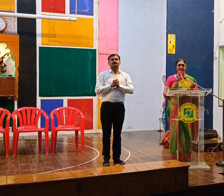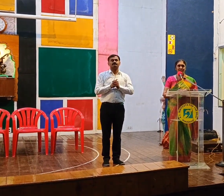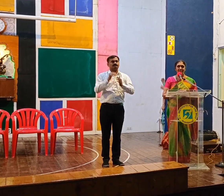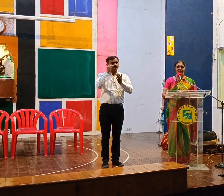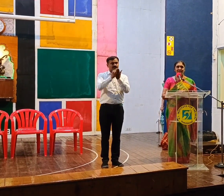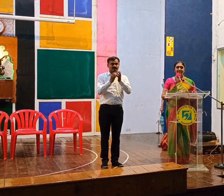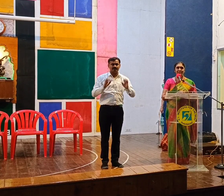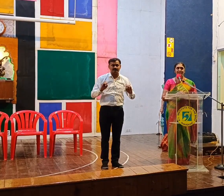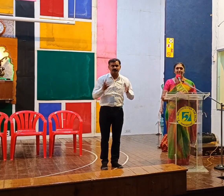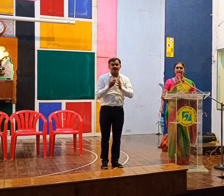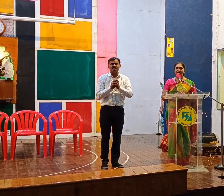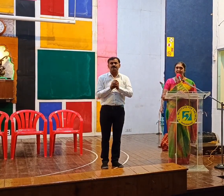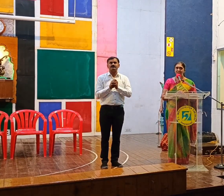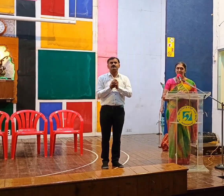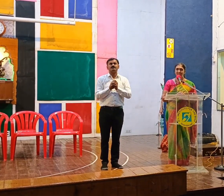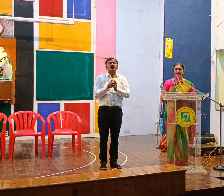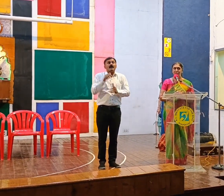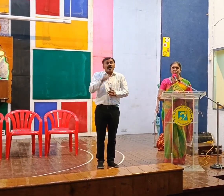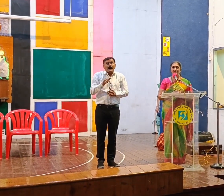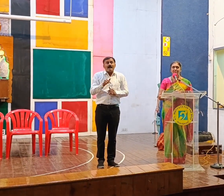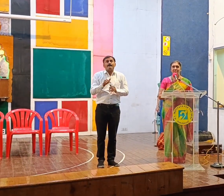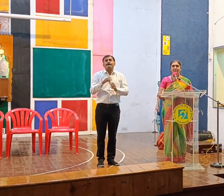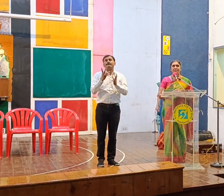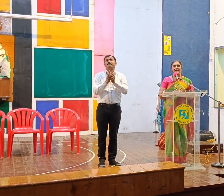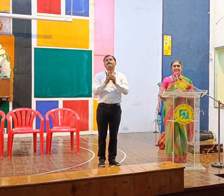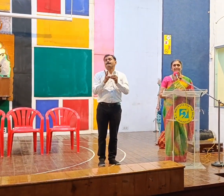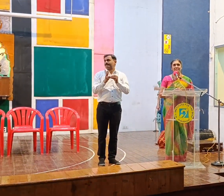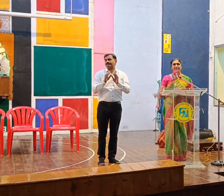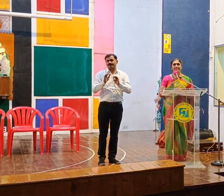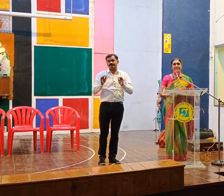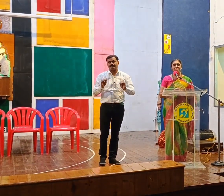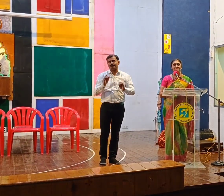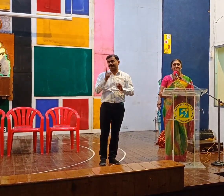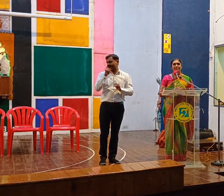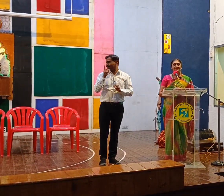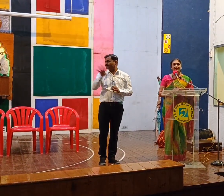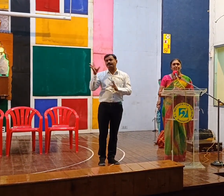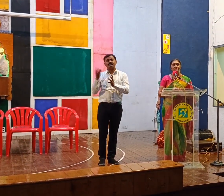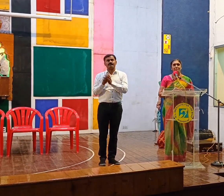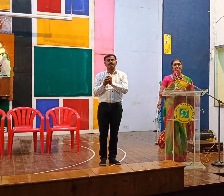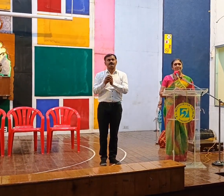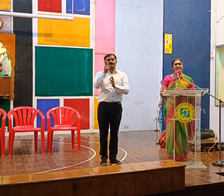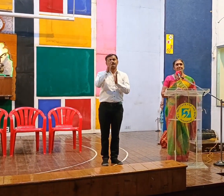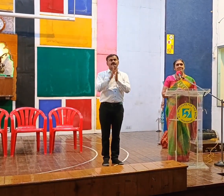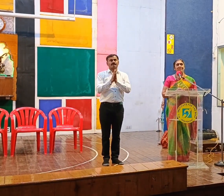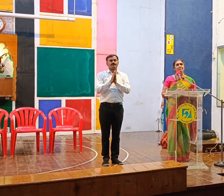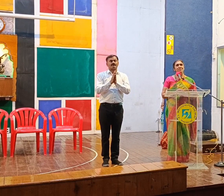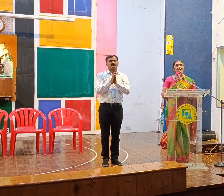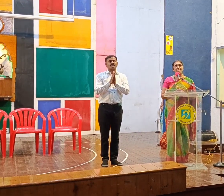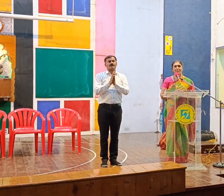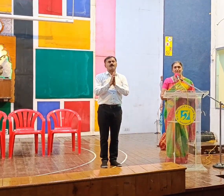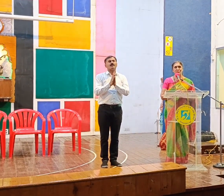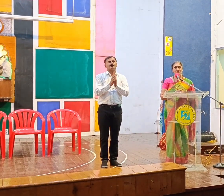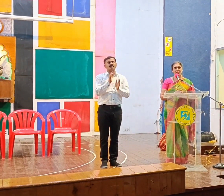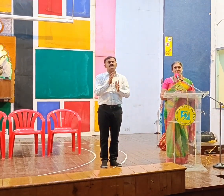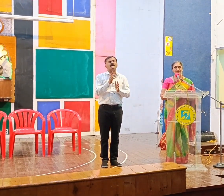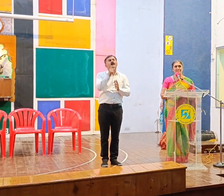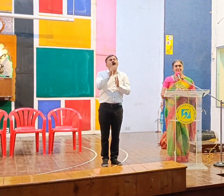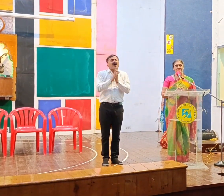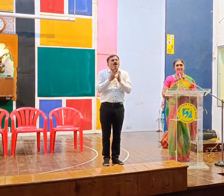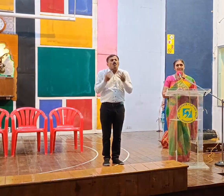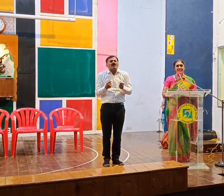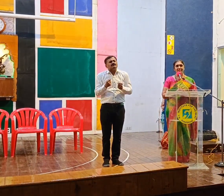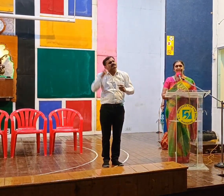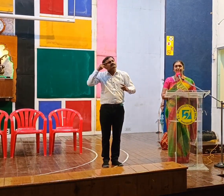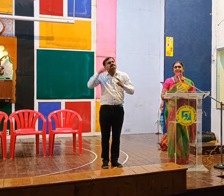કાર્યક્રમની શરૂઆત આપણે આજ વિદ્યાર્થીઓની પ્રાર્થનાથી કરીએ। ભગવાન હંમેશા ભાવના જ ભૂખ્યા હોય